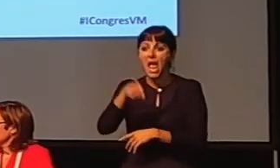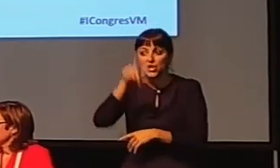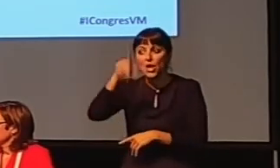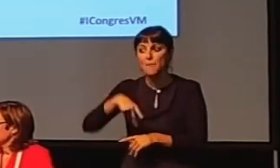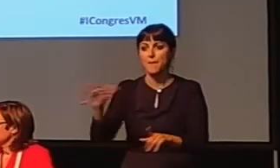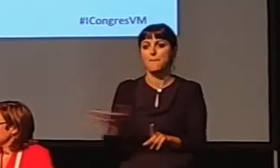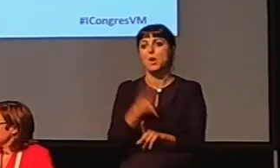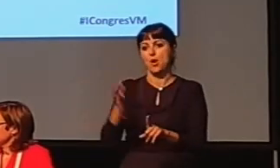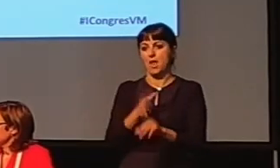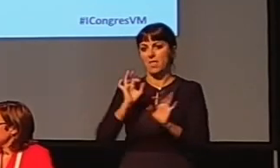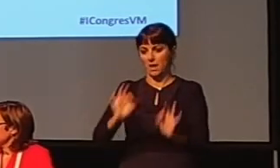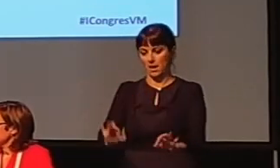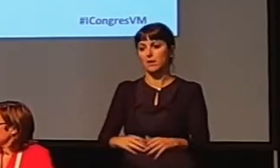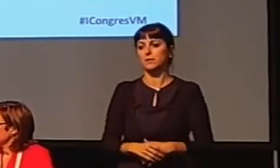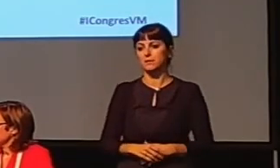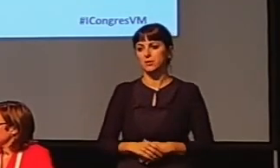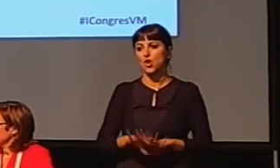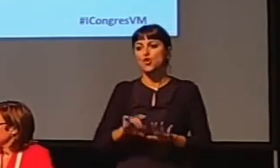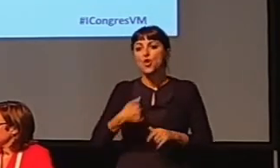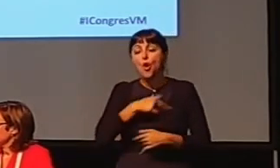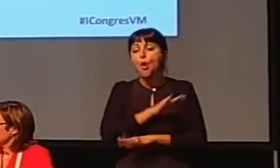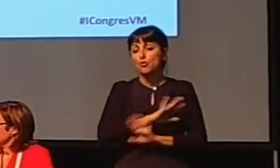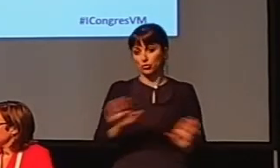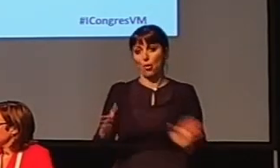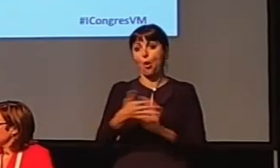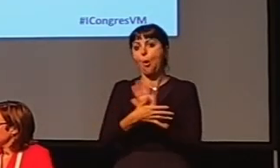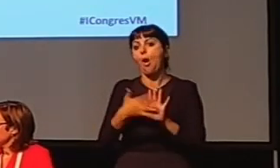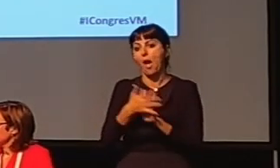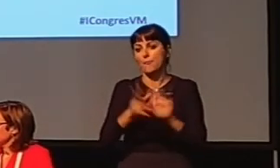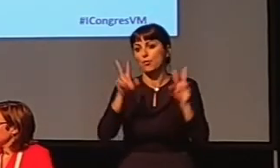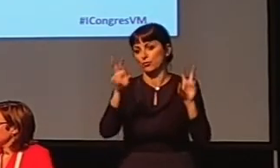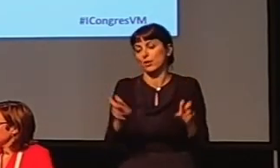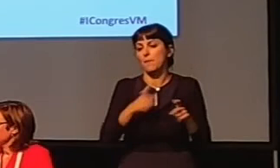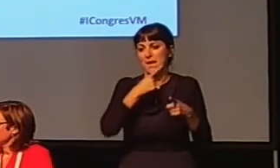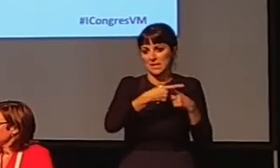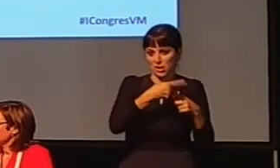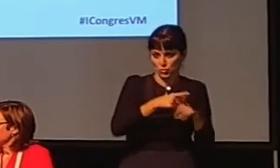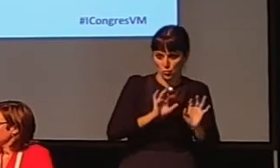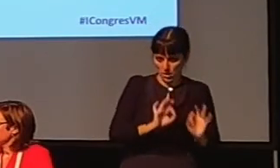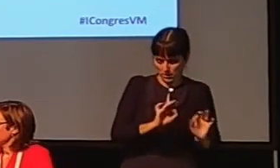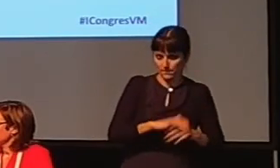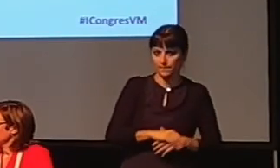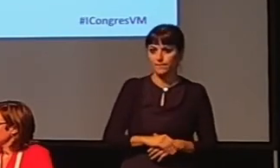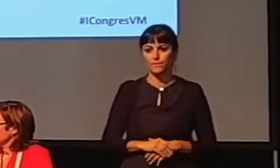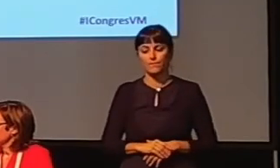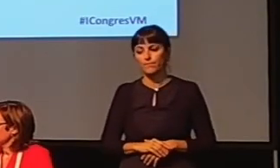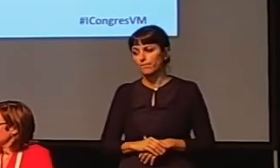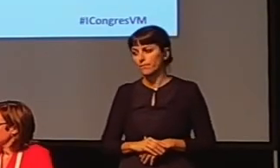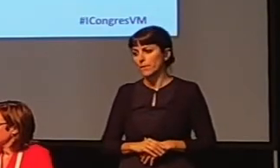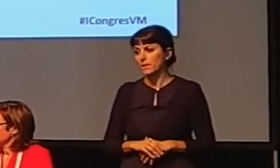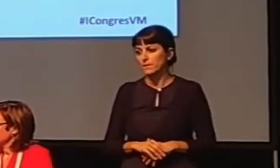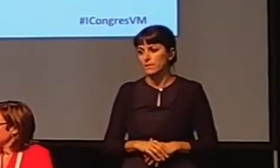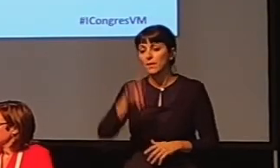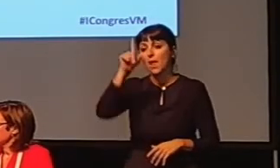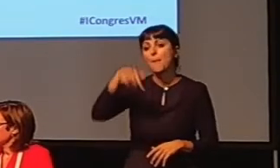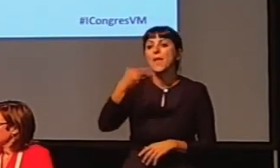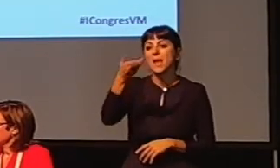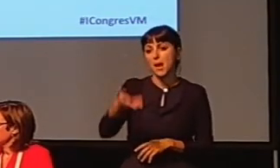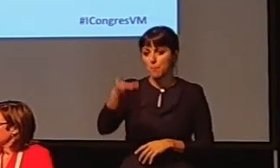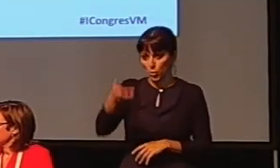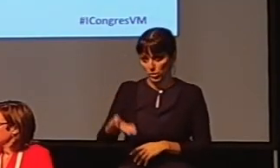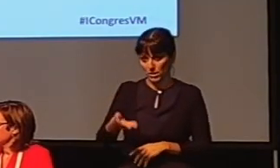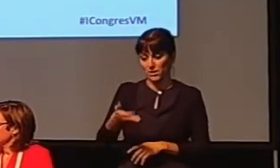volgut centrar en aquests. I solament con otra de las cuestiones de las hilvanadas y de las apreciaciones es la